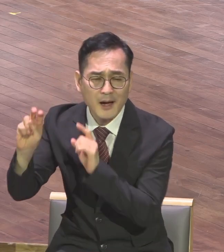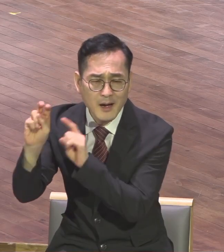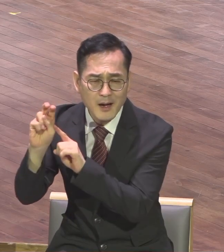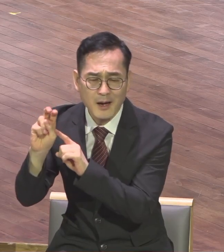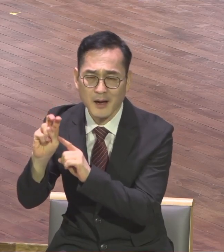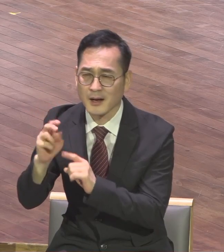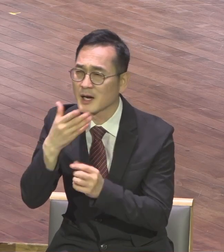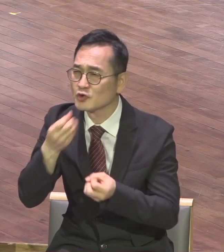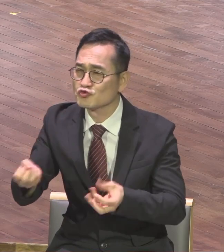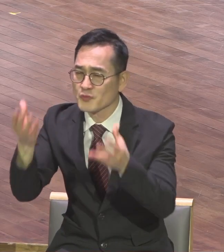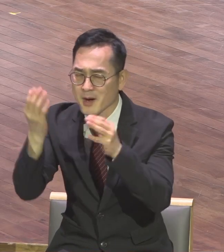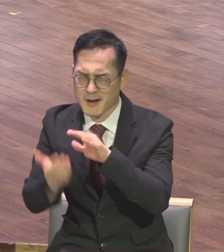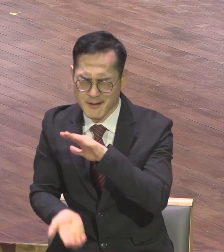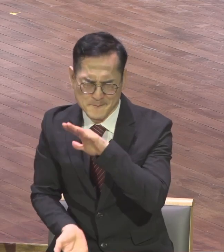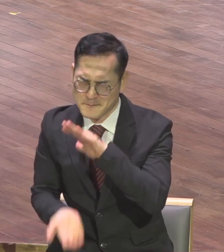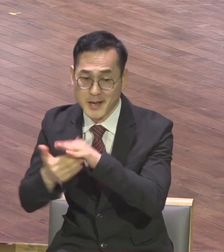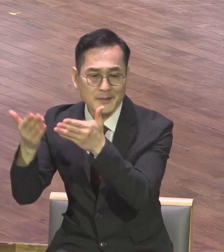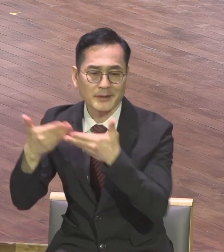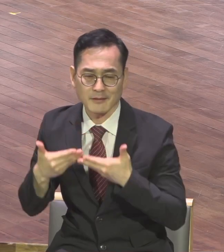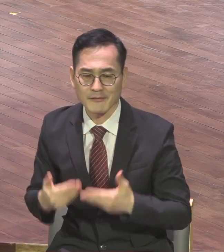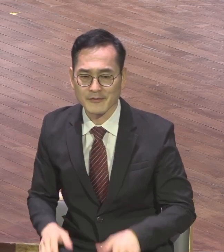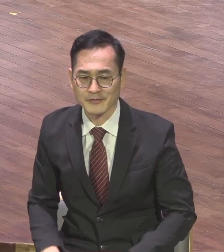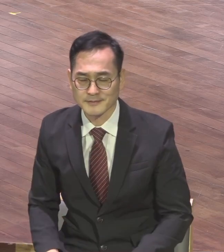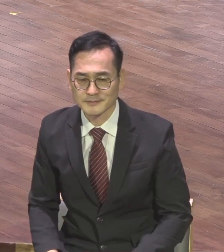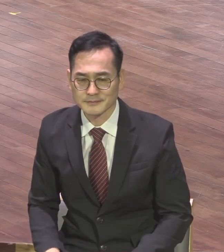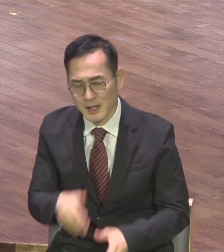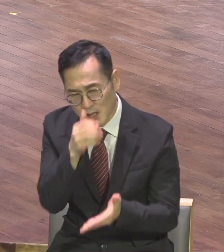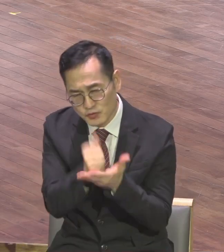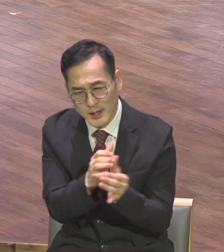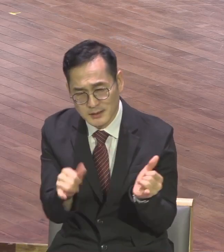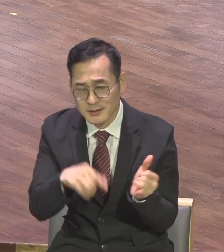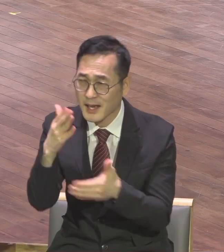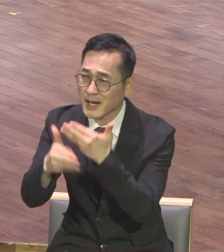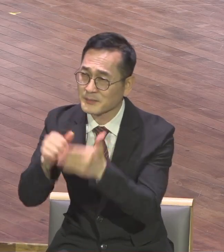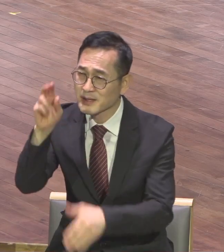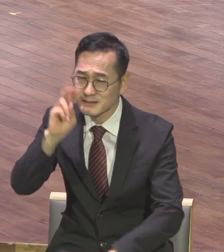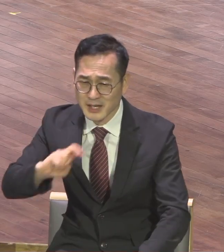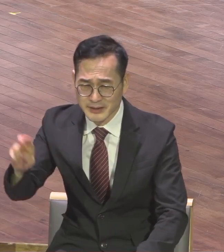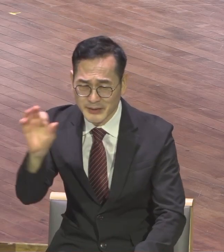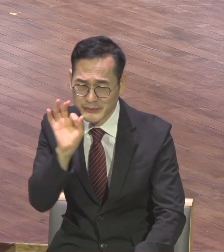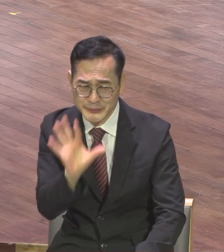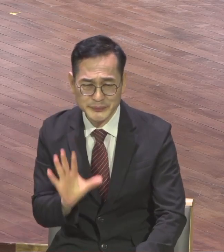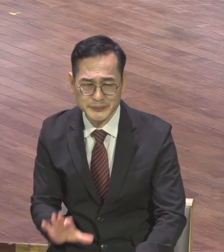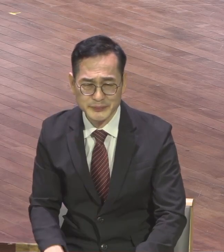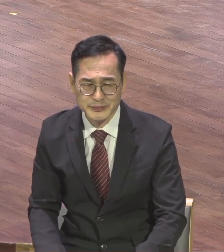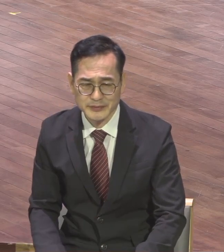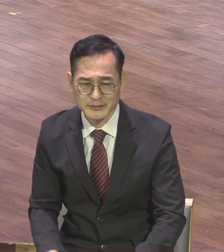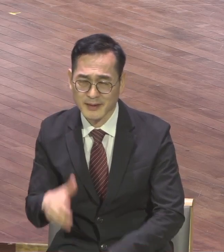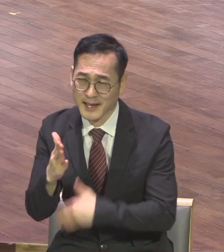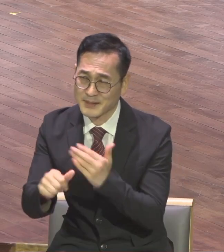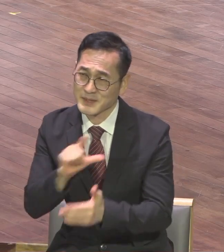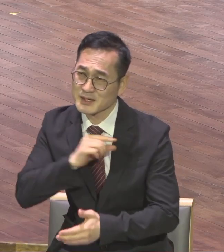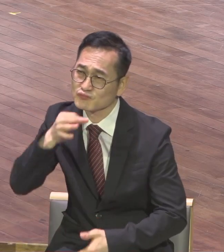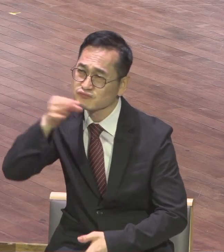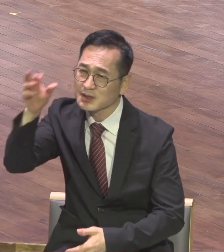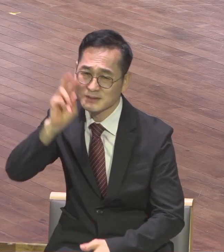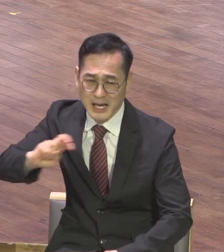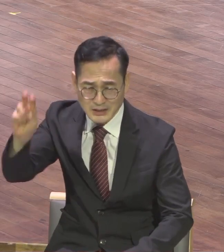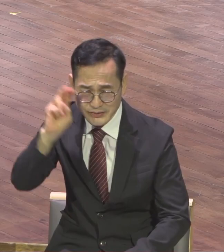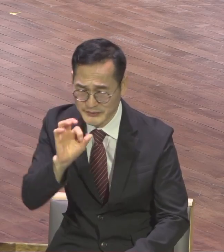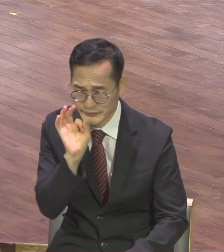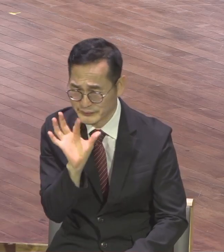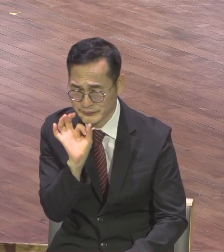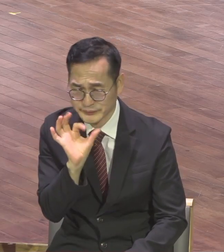최고의 축복입니다. 우리 같은 죄인이 어떻게 하나님의 이름을 부르면서 찬양할 수 있어요?